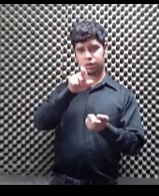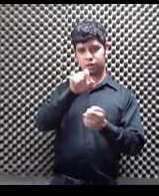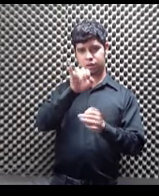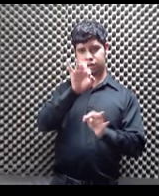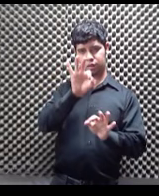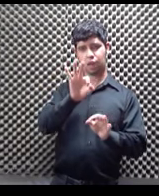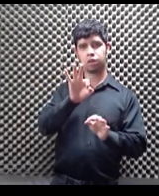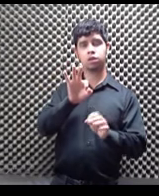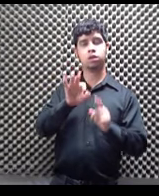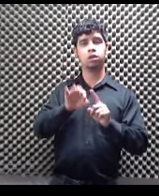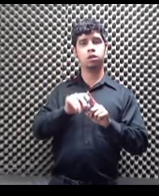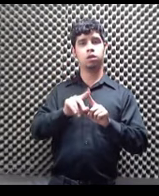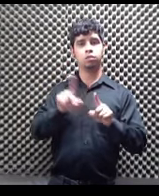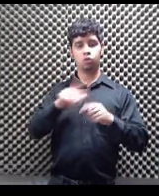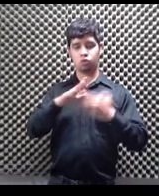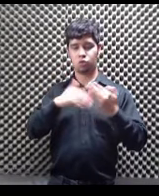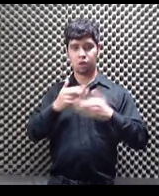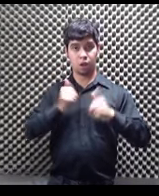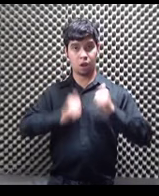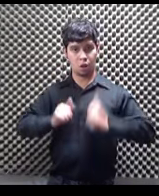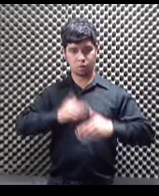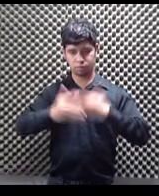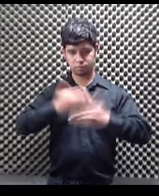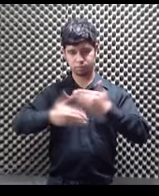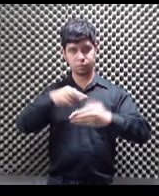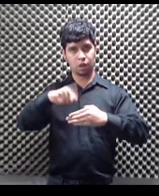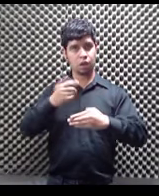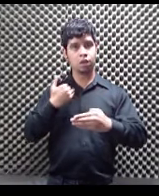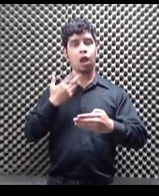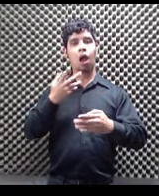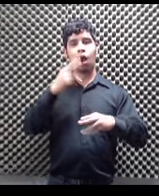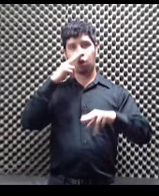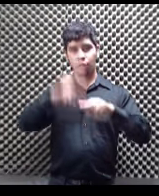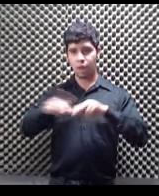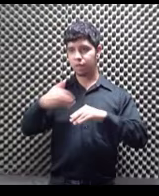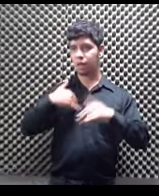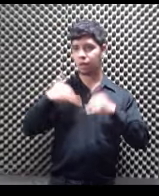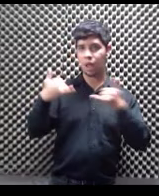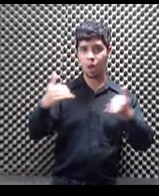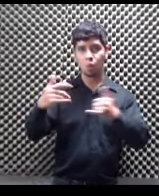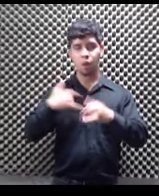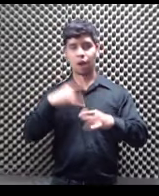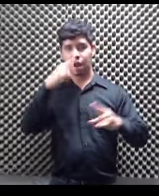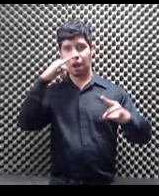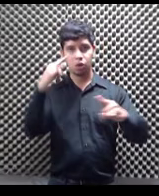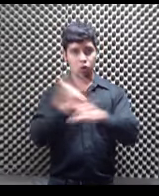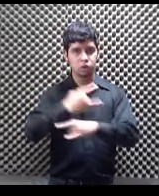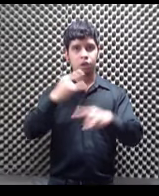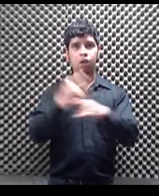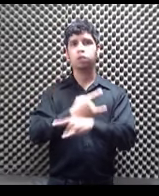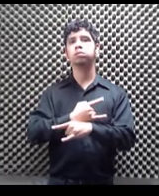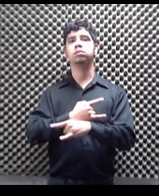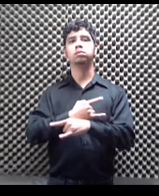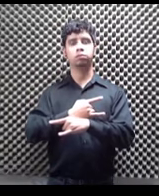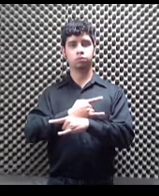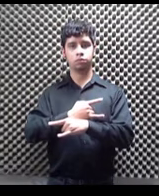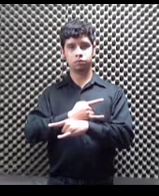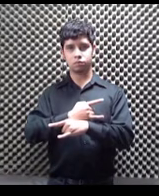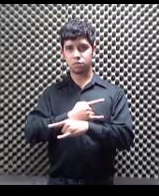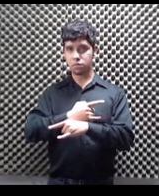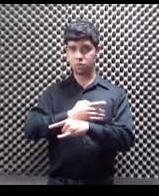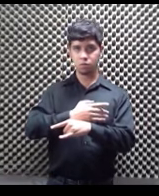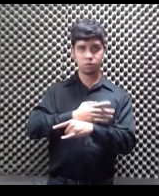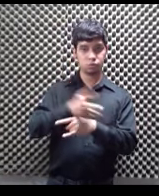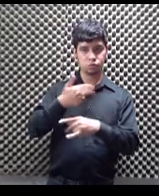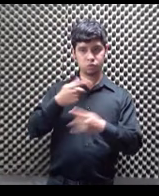queda ahí. Pero el resto, pero el resto obra es la comedia, el juego, la ironía de